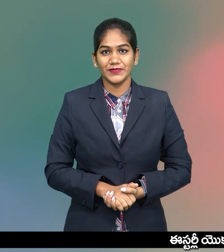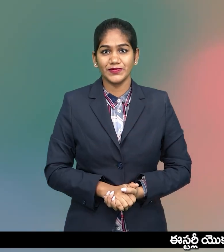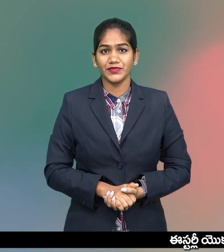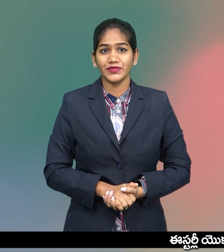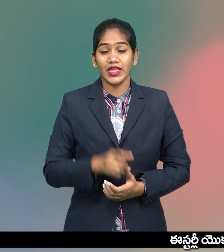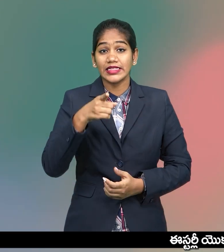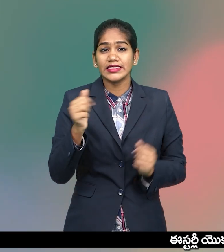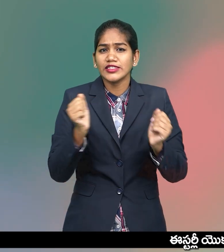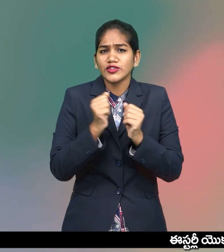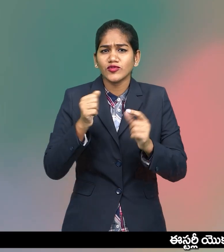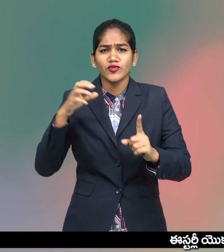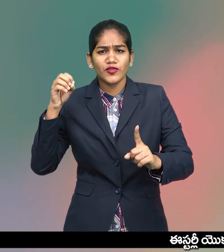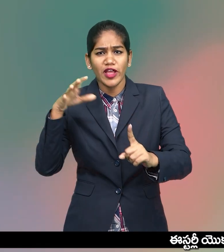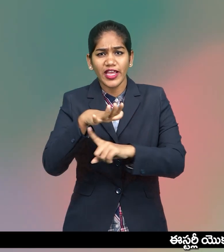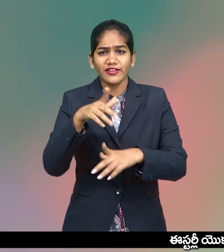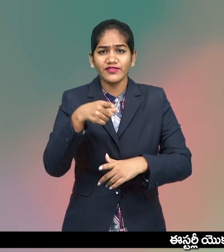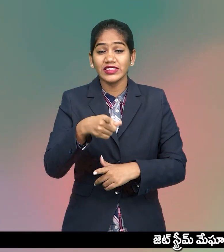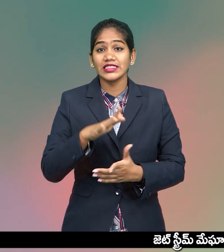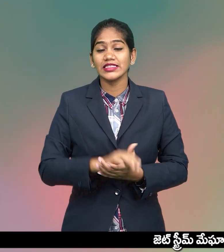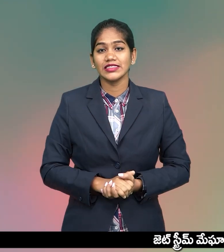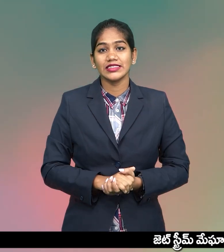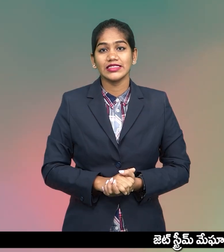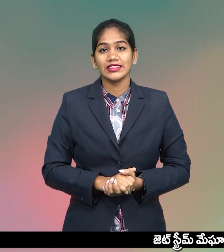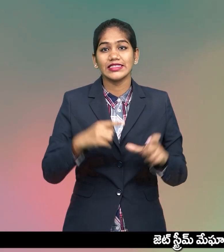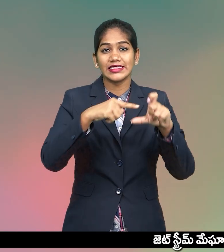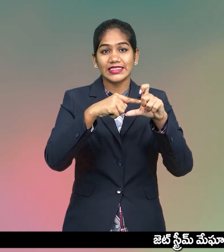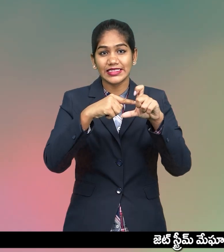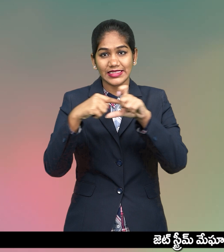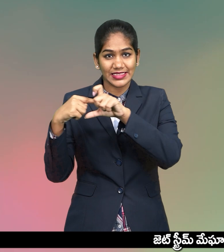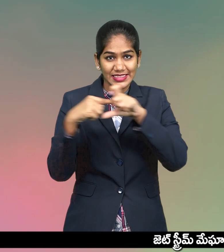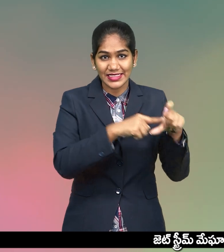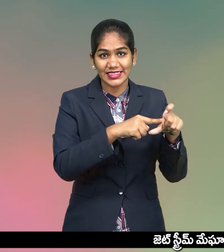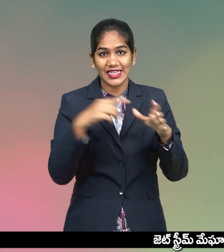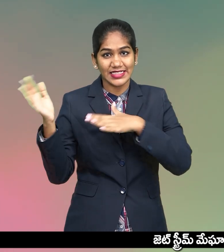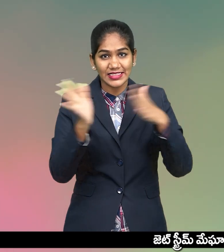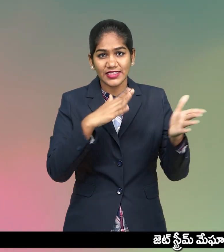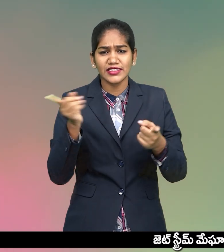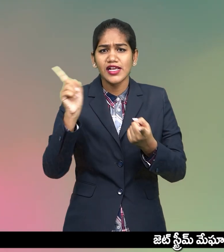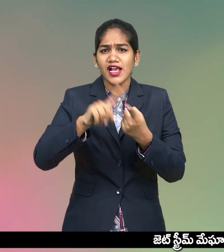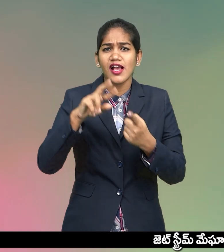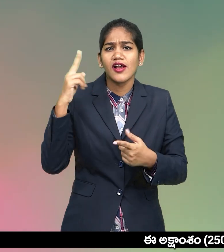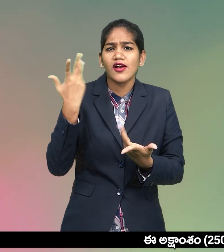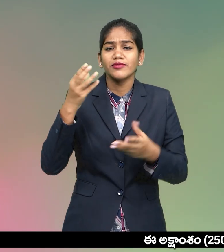ఈస్టర్లీ యొక్క ఈ శీతలీకరణ ప్రభావం జెట్ స్ట్రీమ్ మేఘాల నుండి వర్షాన్ని కలిగిస్తుంది. ఈ